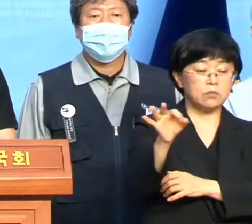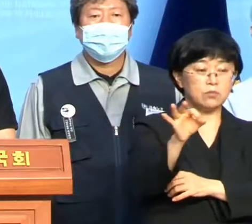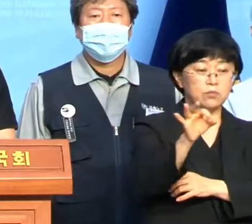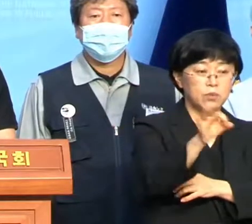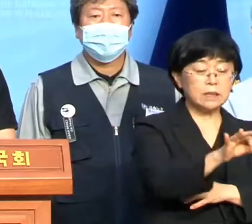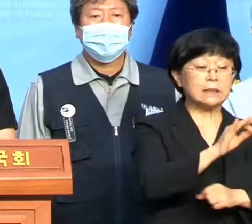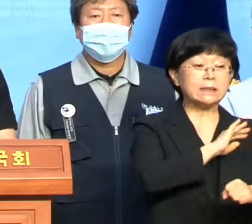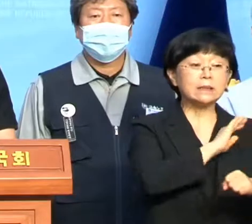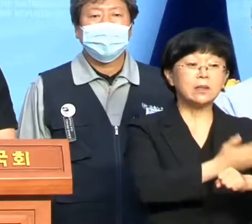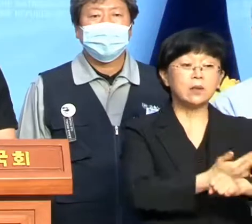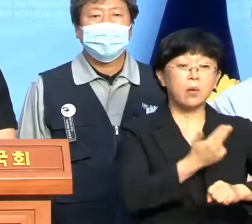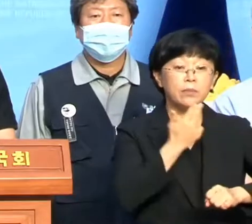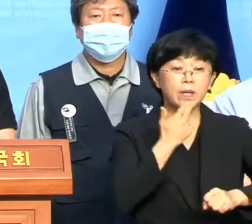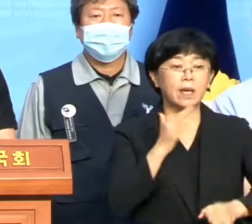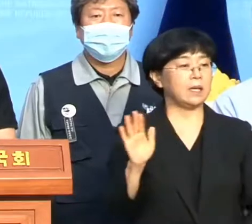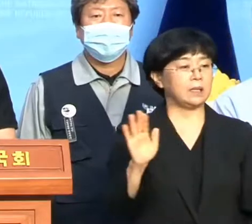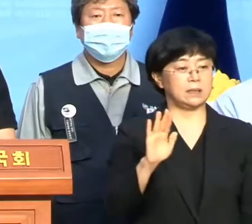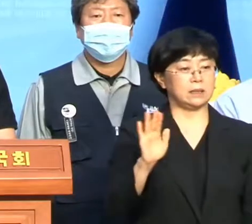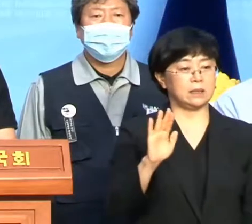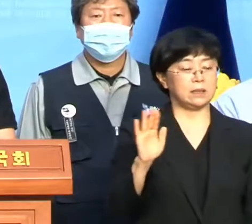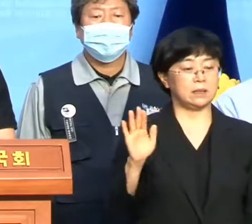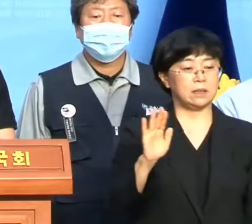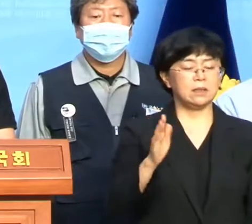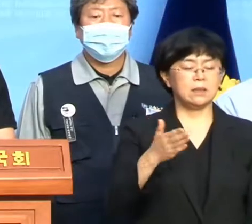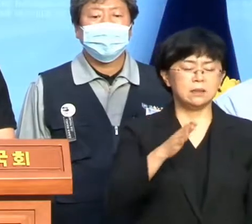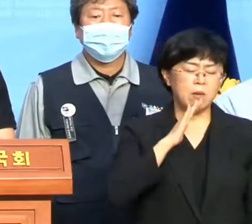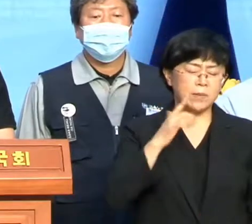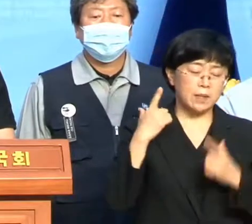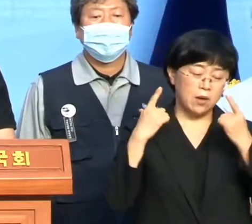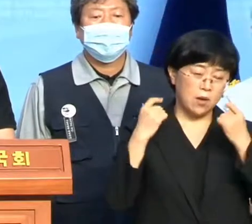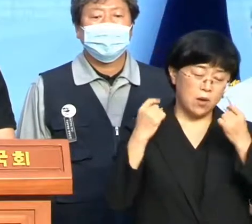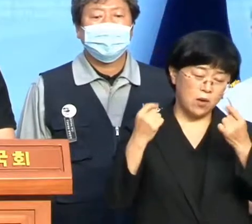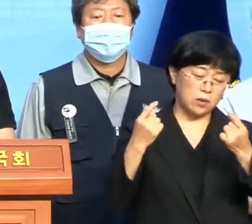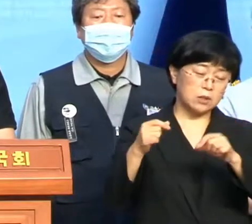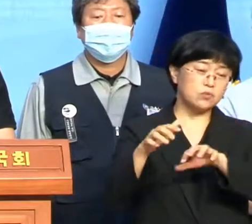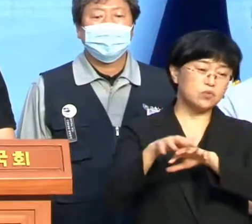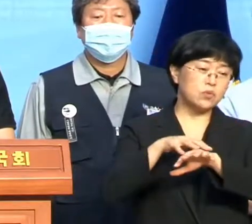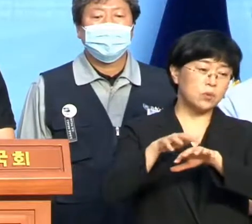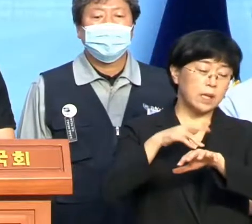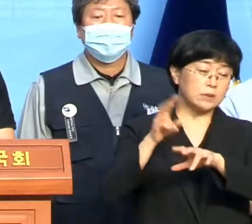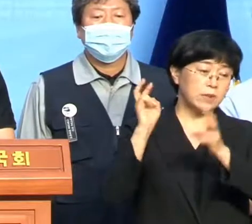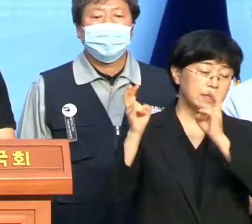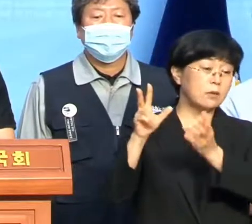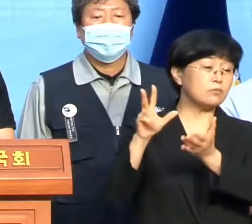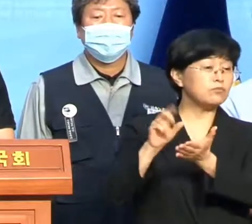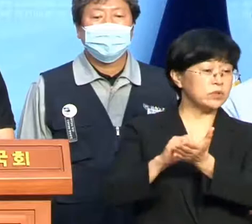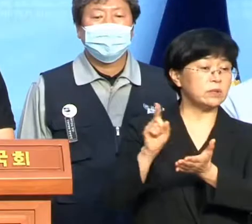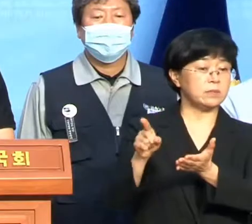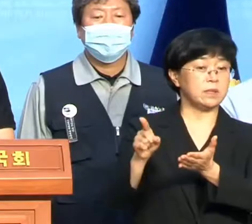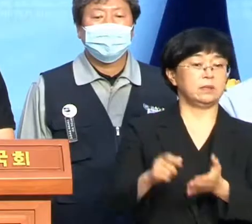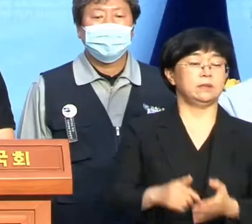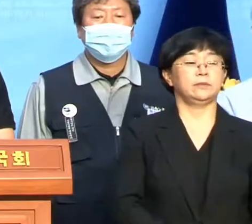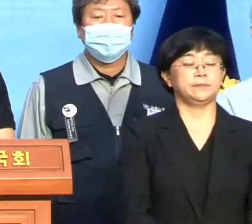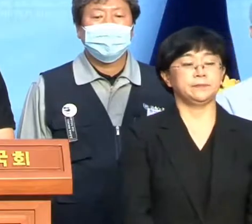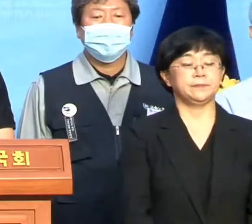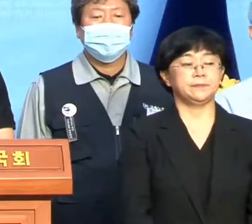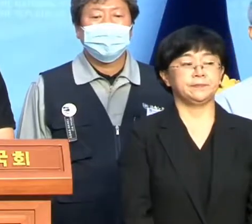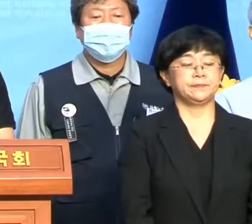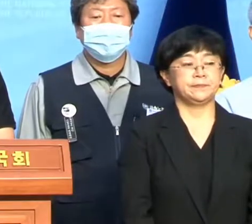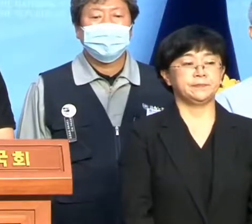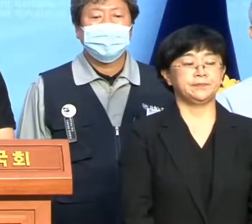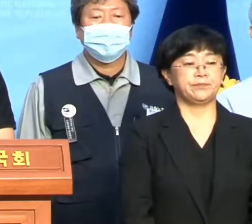없어서가 아닌 고질적인 구조 집 쭉 구조적인 문제라는 것이다